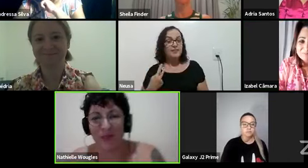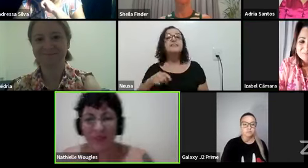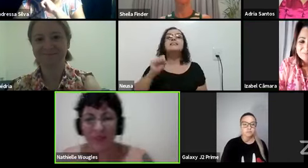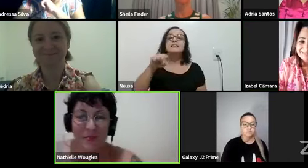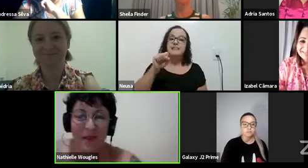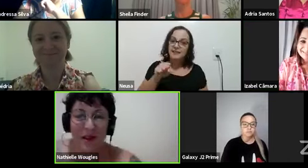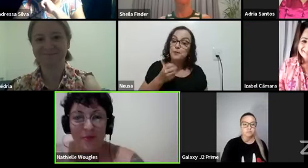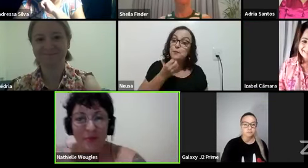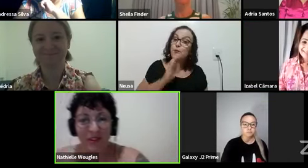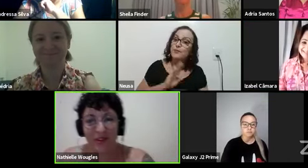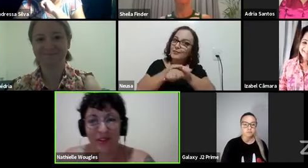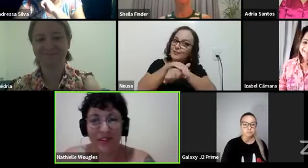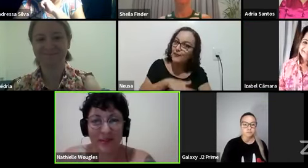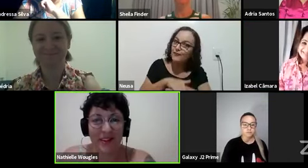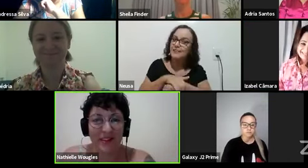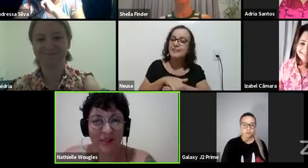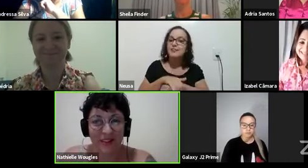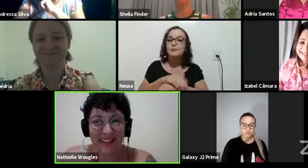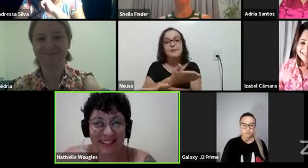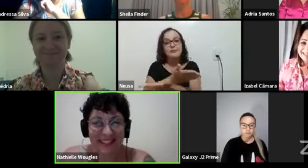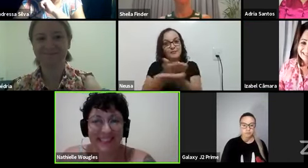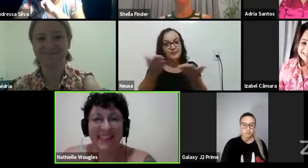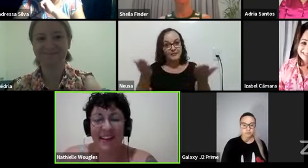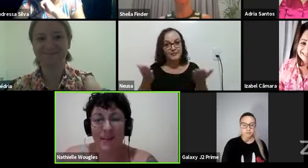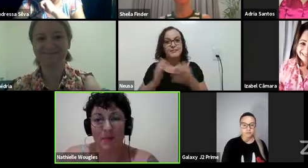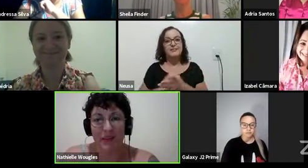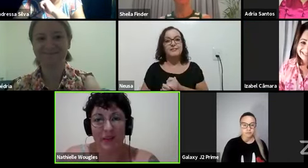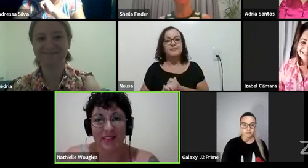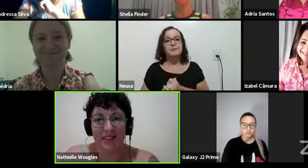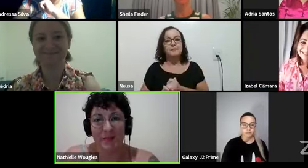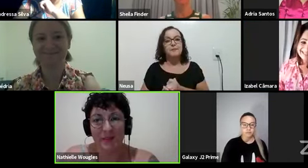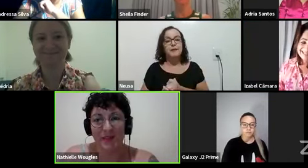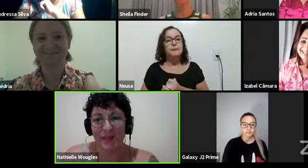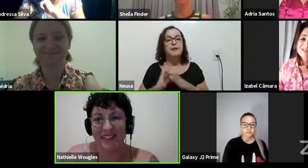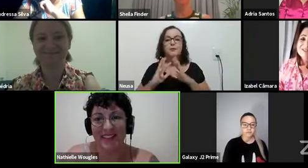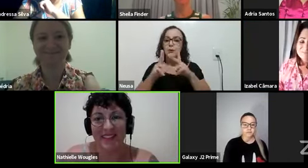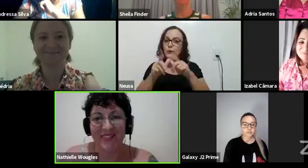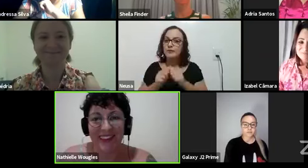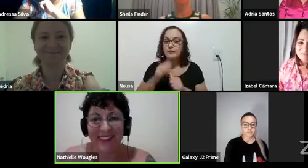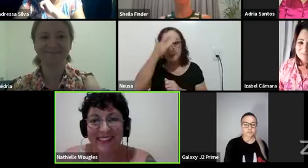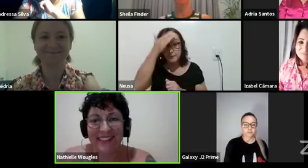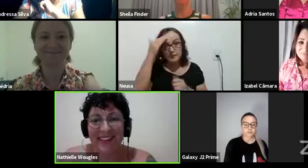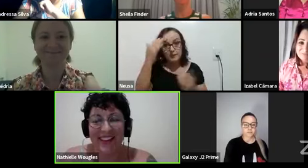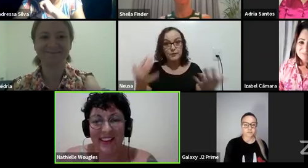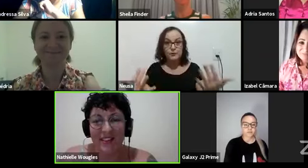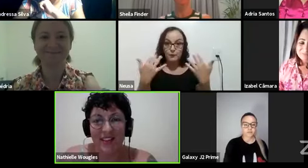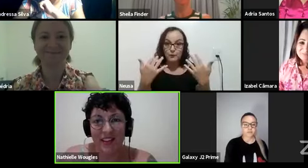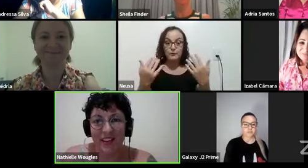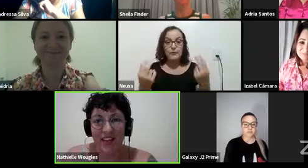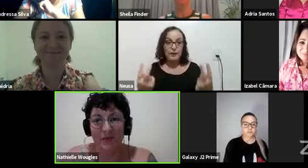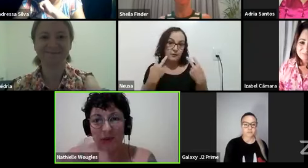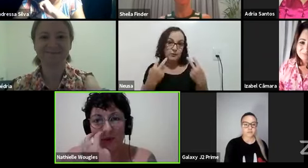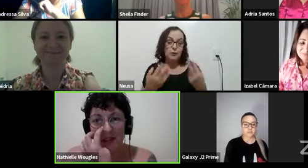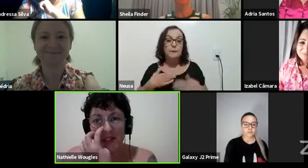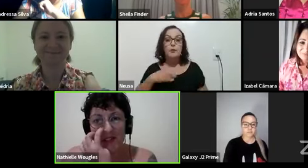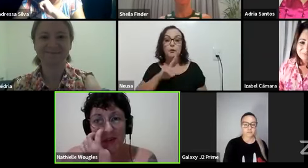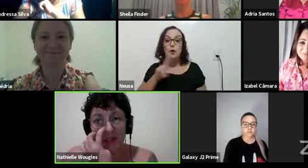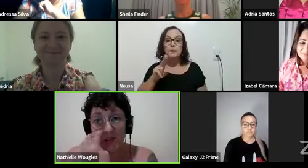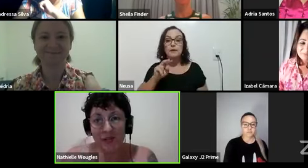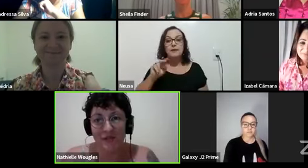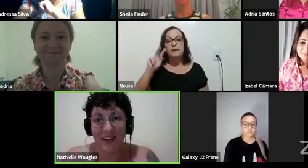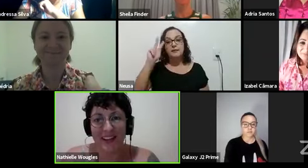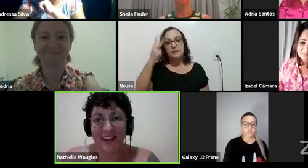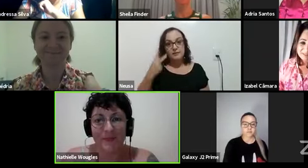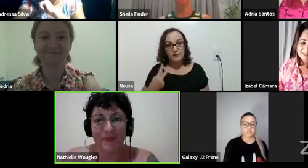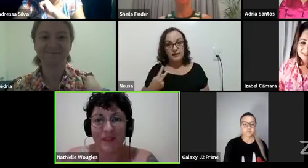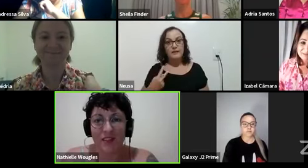aí, boa noite, Bel, boa noite para todas e para todas as pessoas também. Eu sou Natiele Vogli, sou aqui